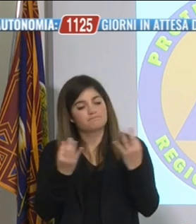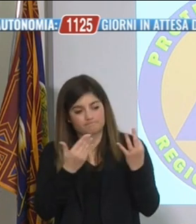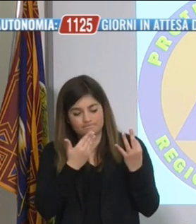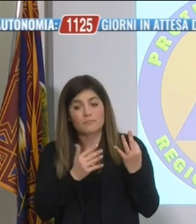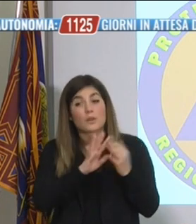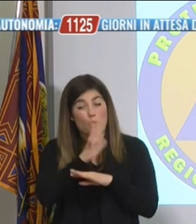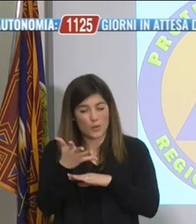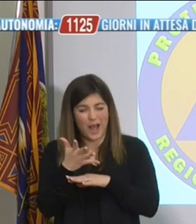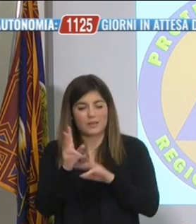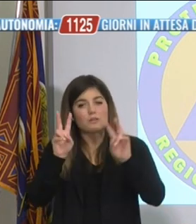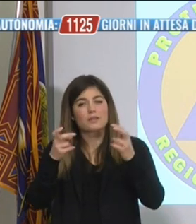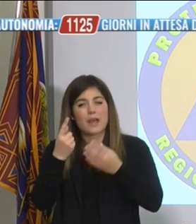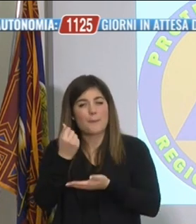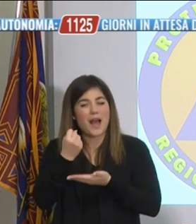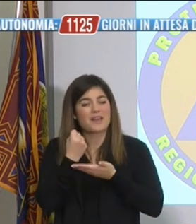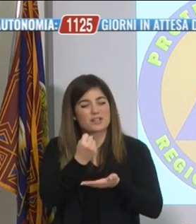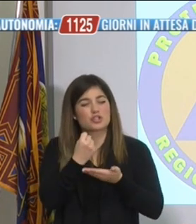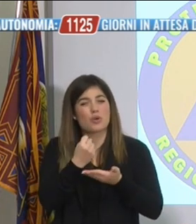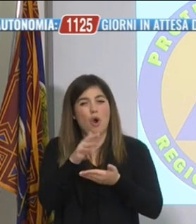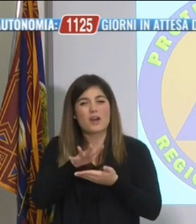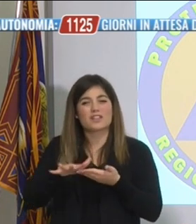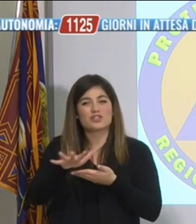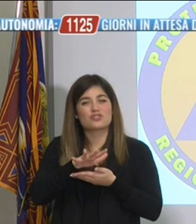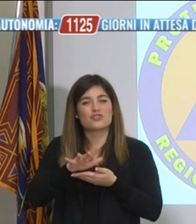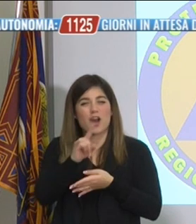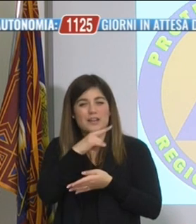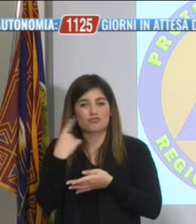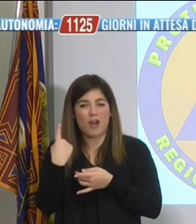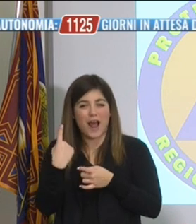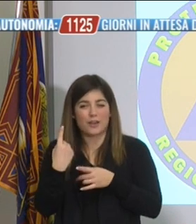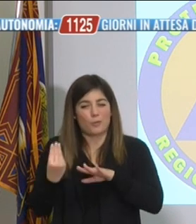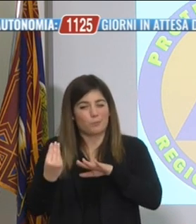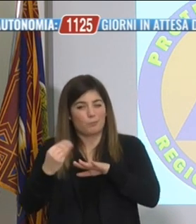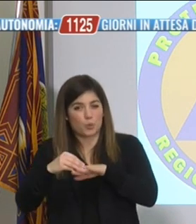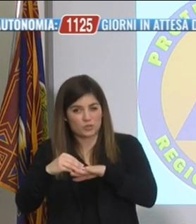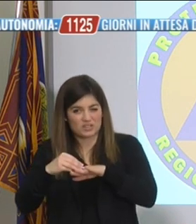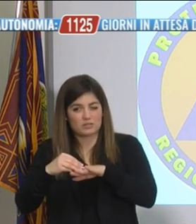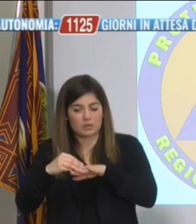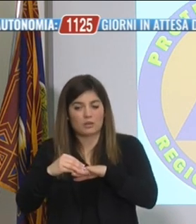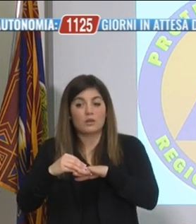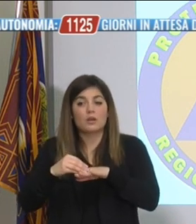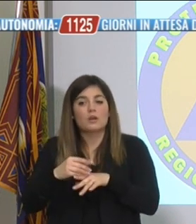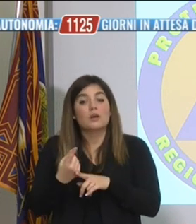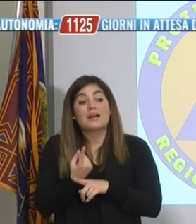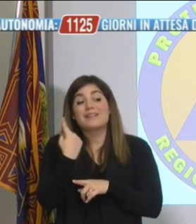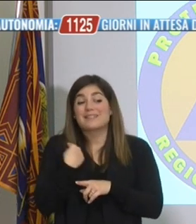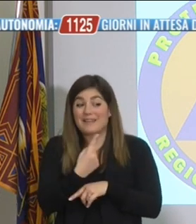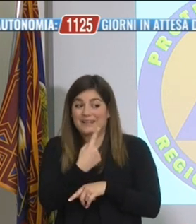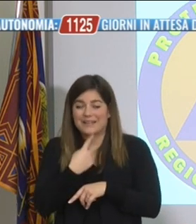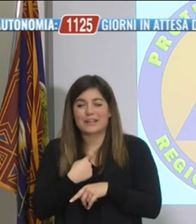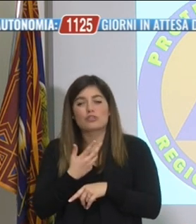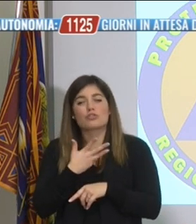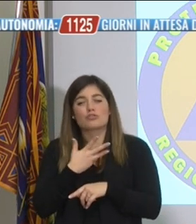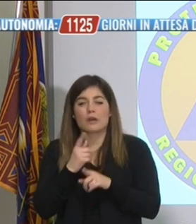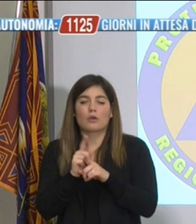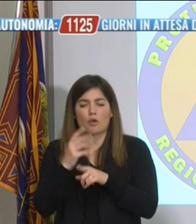tema dei ristori per le zone gialle plus, la modulazione. Lei ha detto che ieri avete trovato insomma un certo conforto a livello di governo,